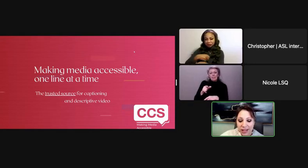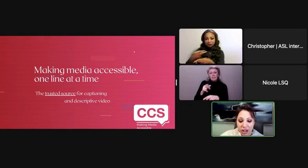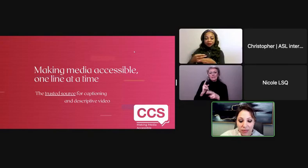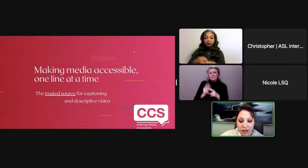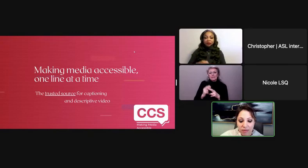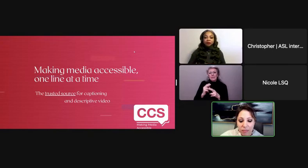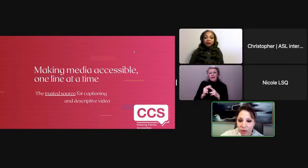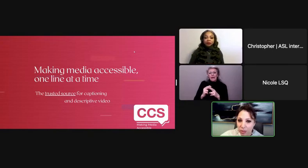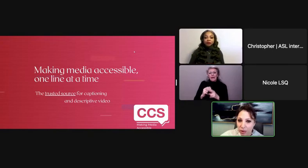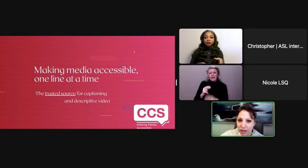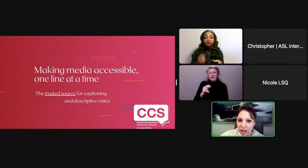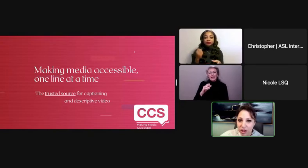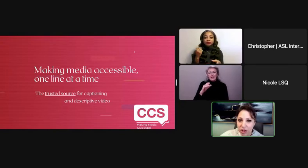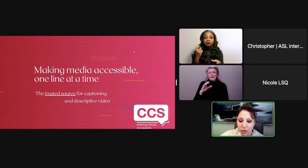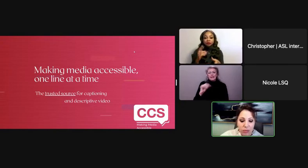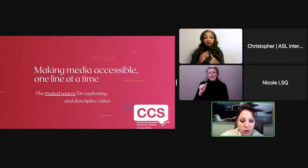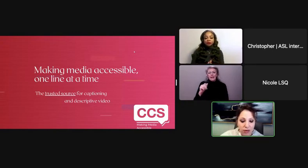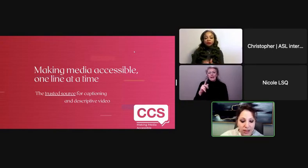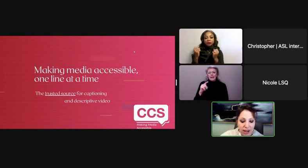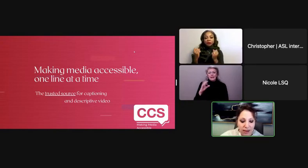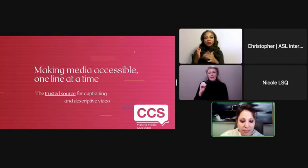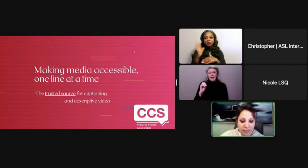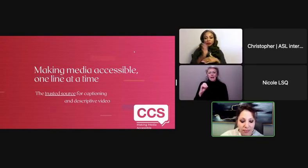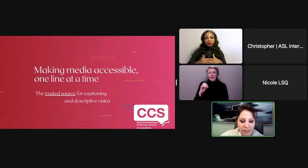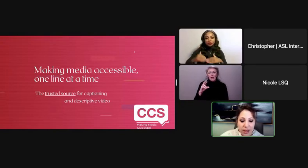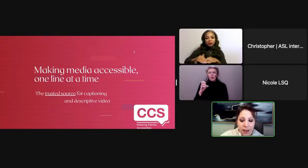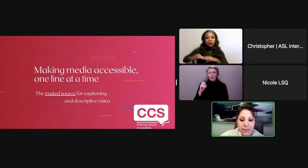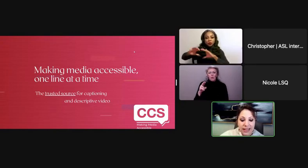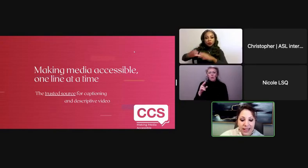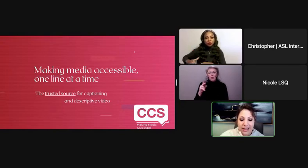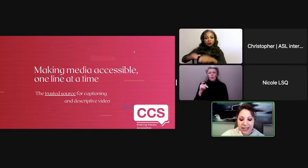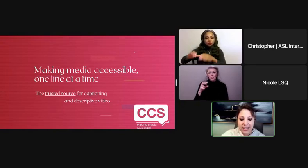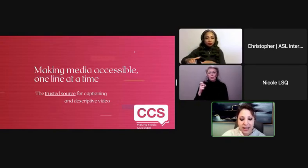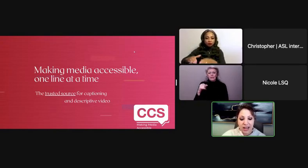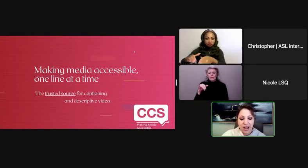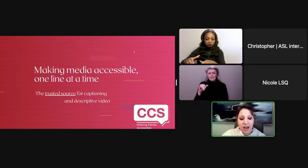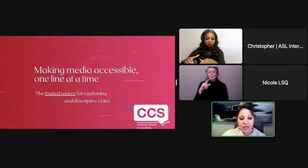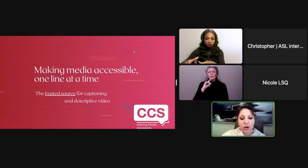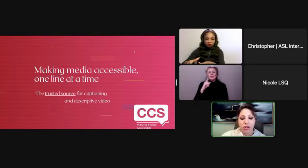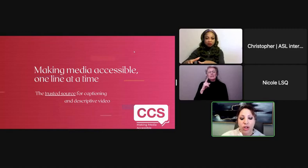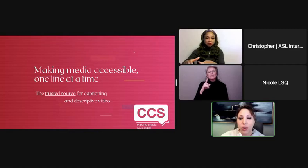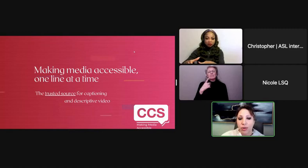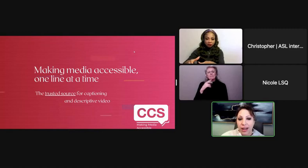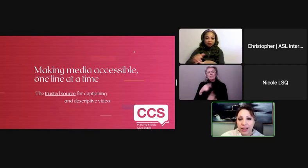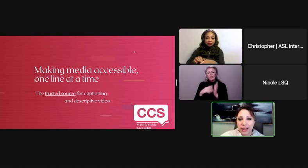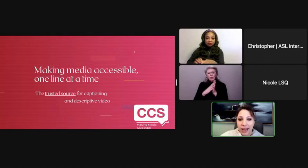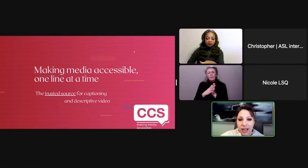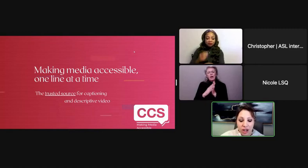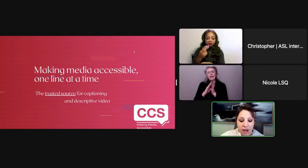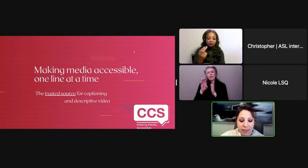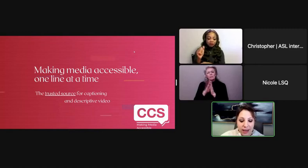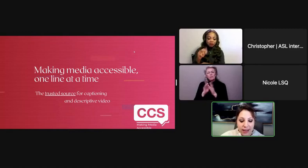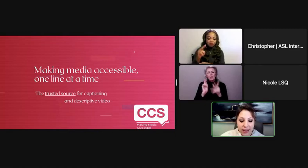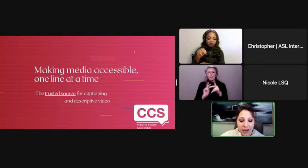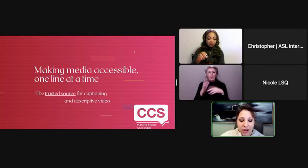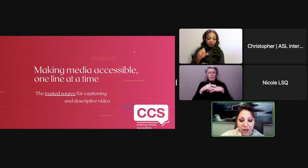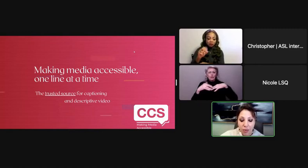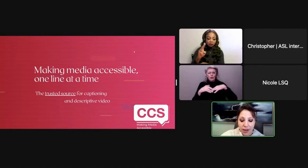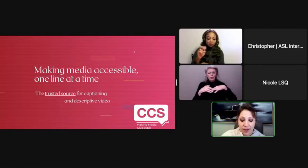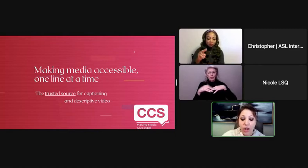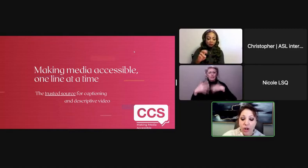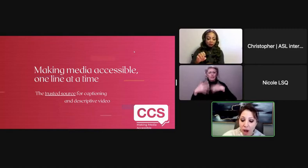Kata-Rokwi. Et ça démontre aussi l'évolution des peuples autochtones au fil du temps, surtout les